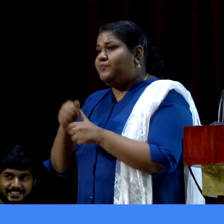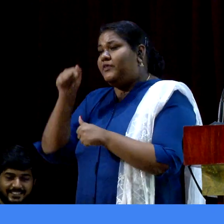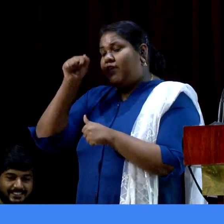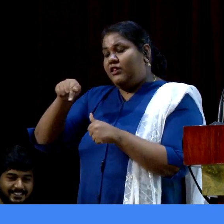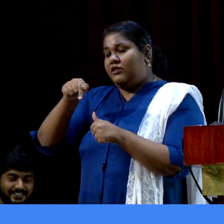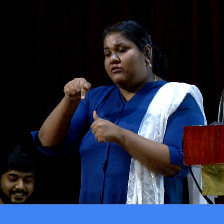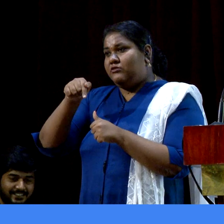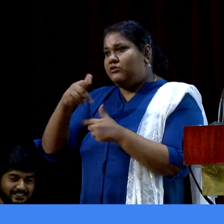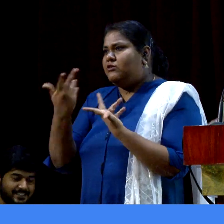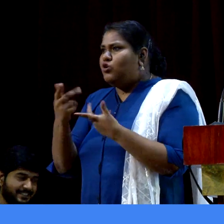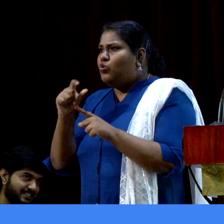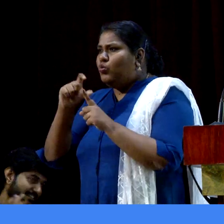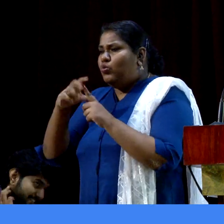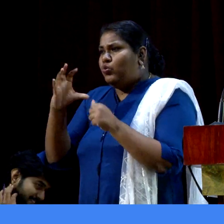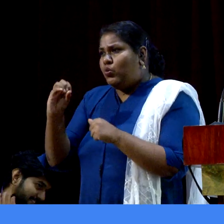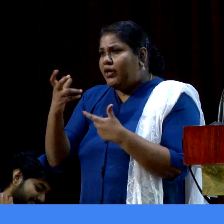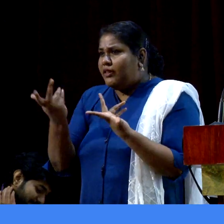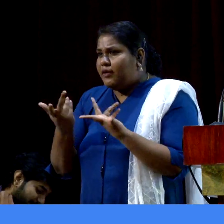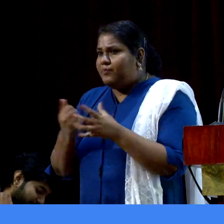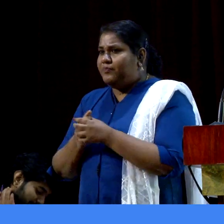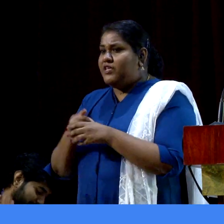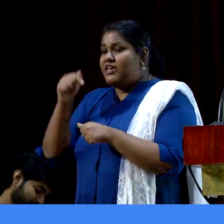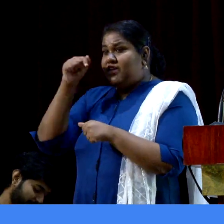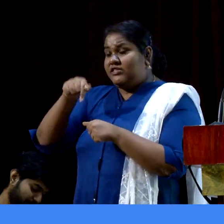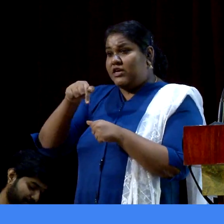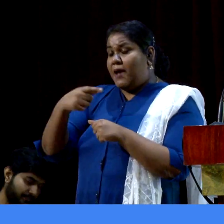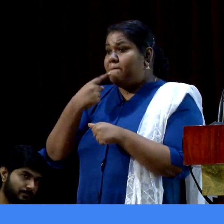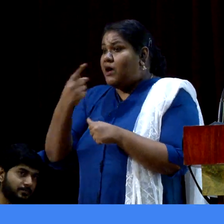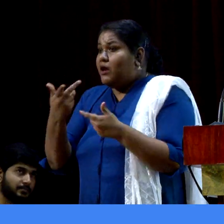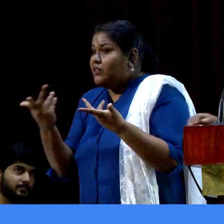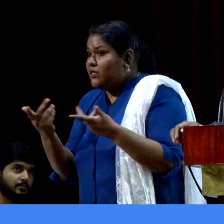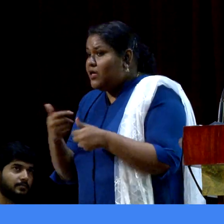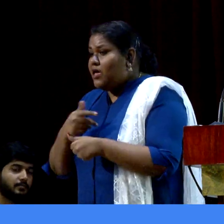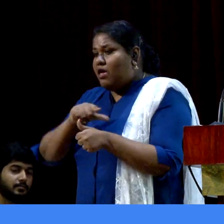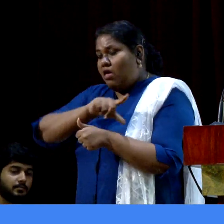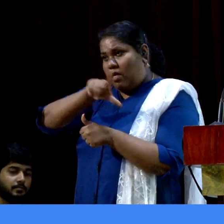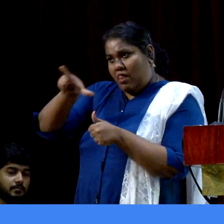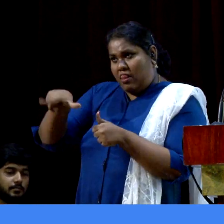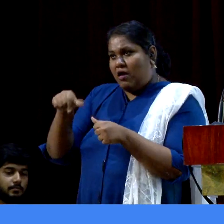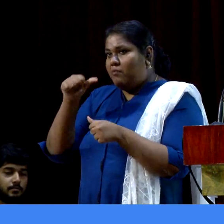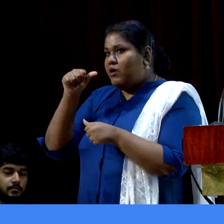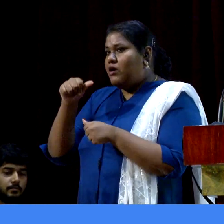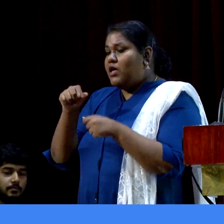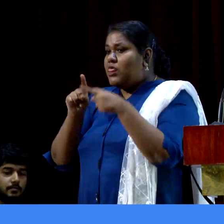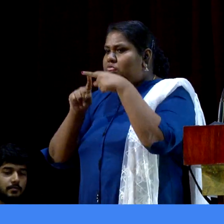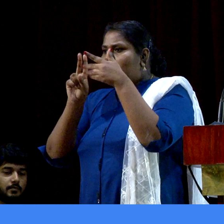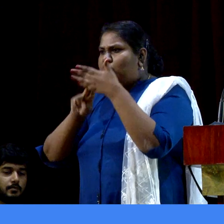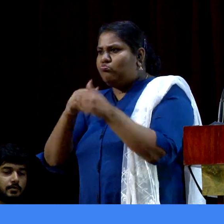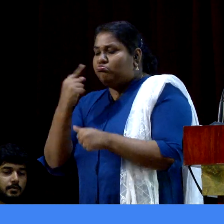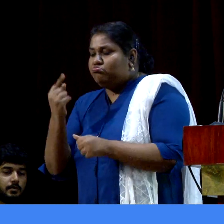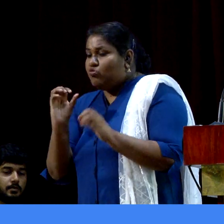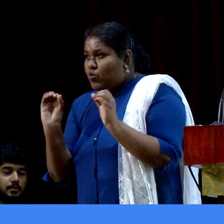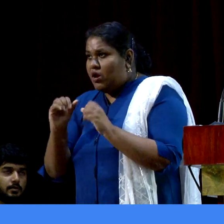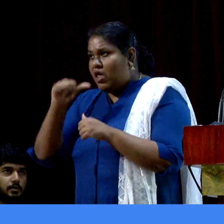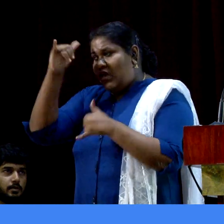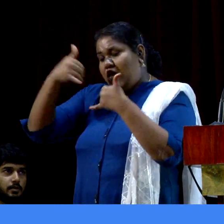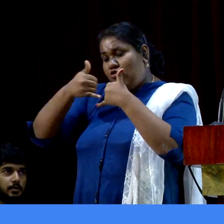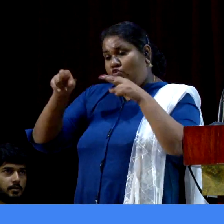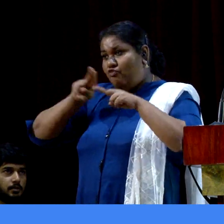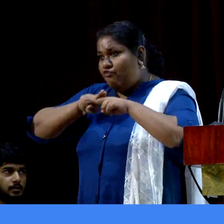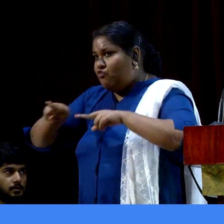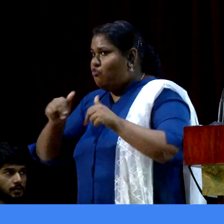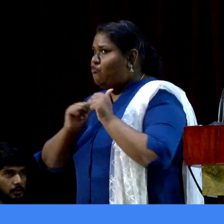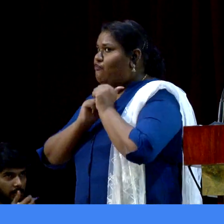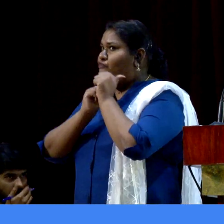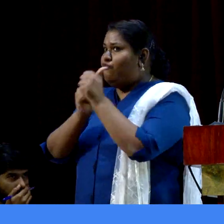என்று சொன்னால், நான் சொல்வது ஏதோ தமிழ்நாட்டிற்கு மட்டுமல்ல இந்தியாவிற்கே ஏற்பட்ட அந்த பஞ்சம், உணவு பஞ்சம் பெரிதும்